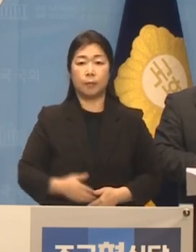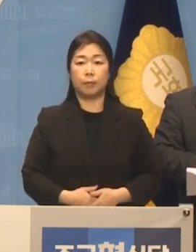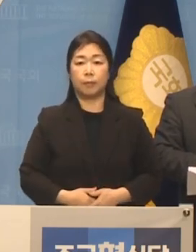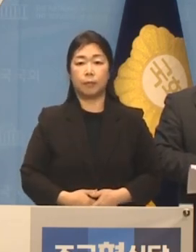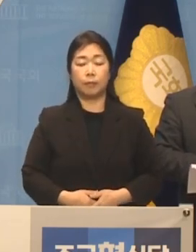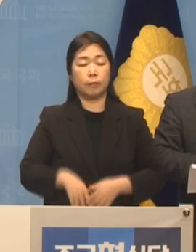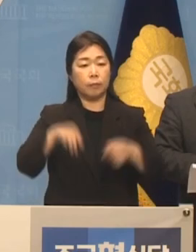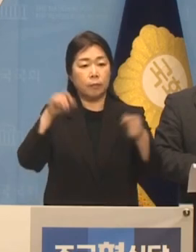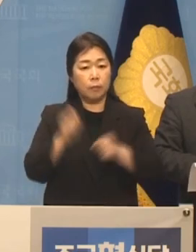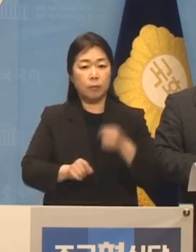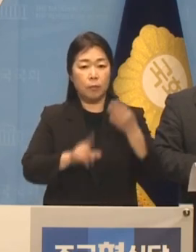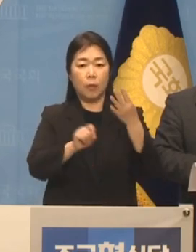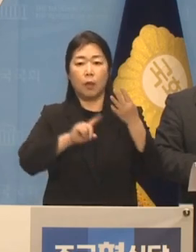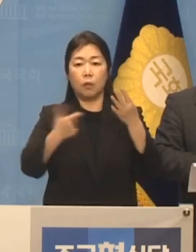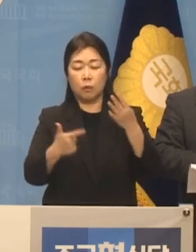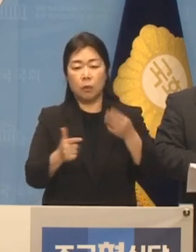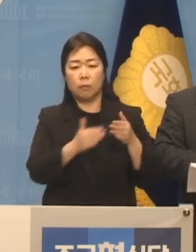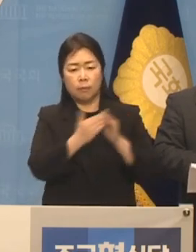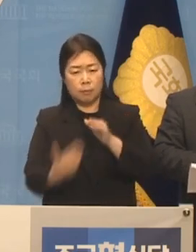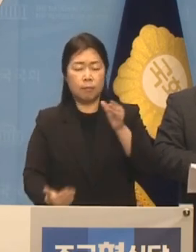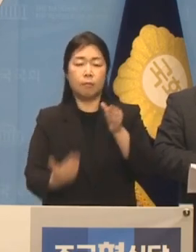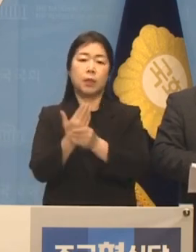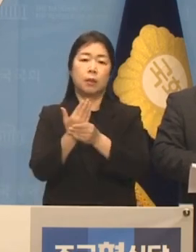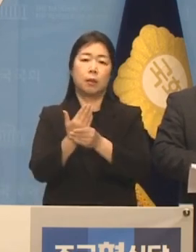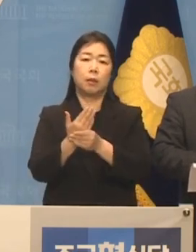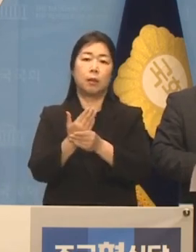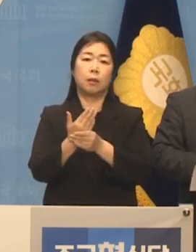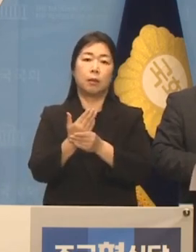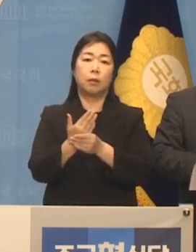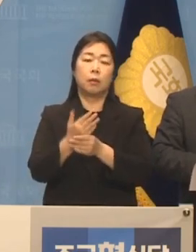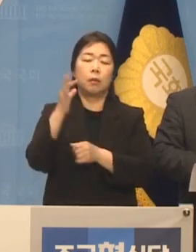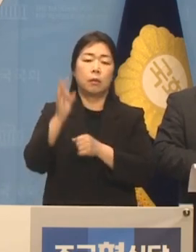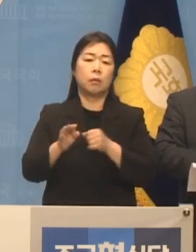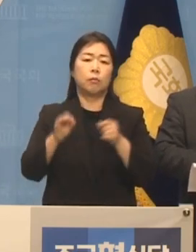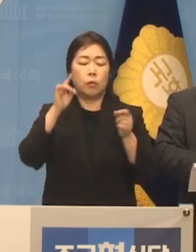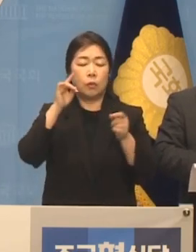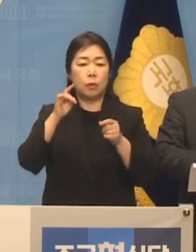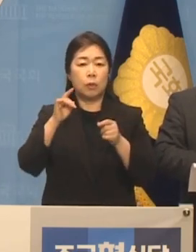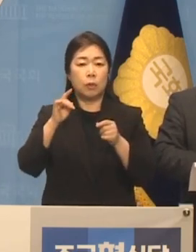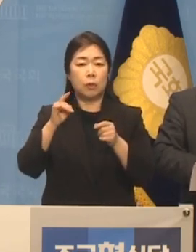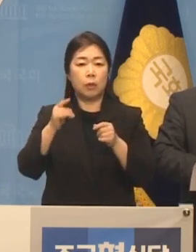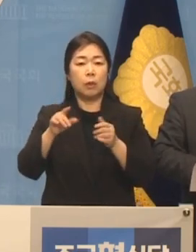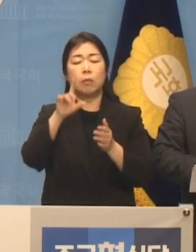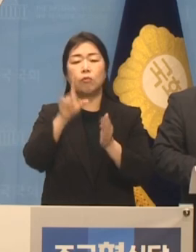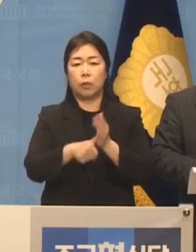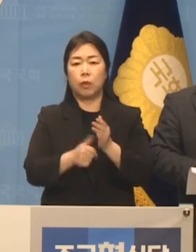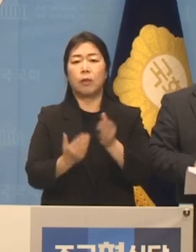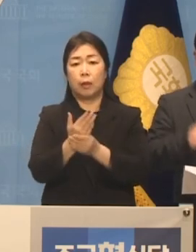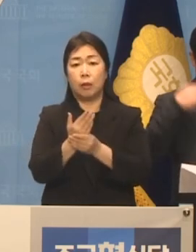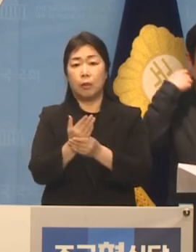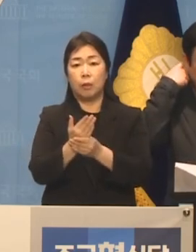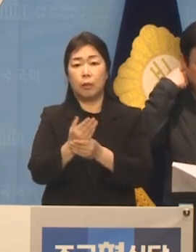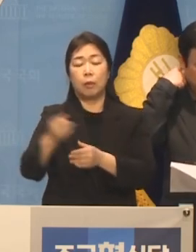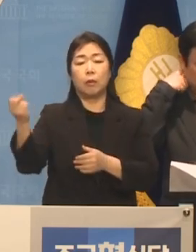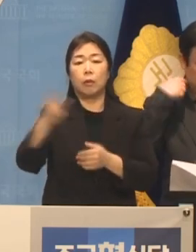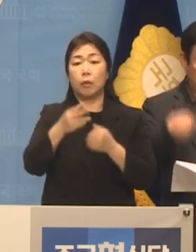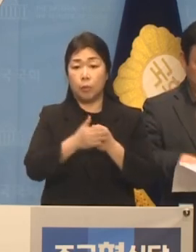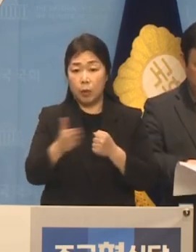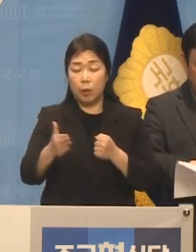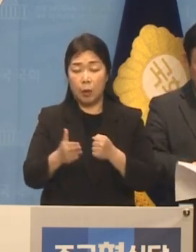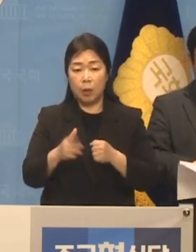참사의 진상규명과 책임자 처벌을 제대로 못했기 때문에 잔인무도한 윤석열 정권이 들어선 것이고